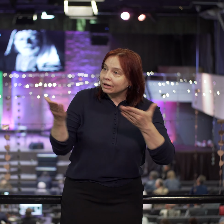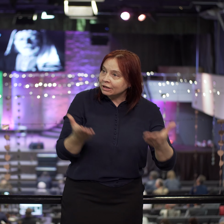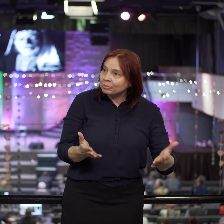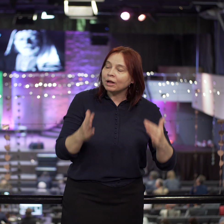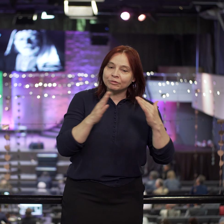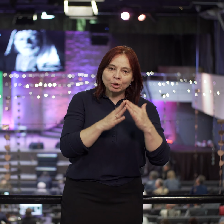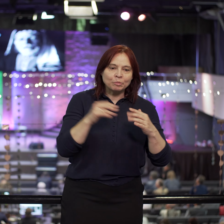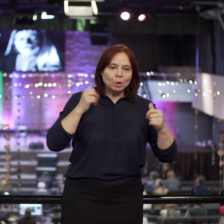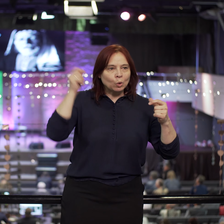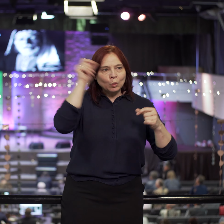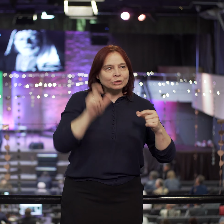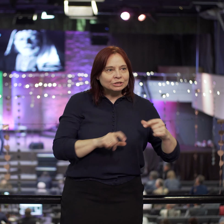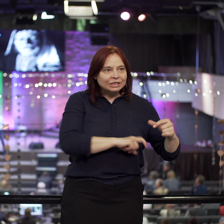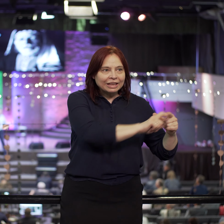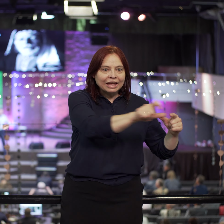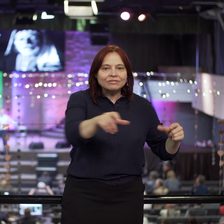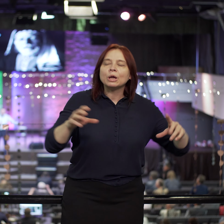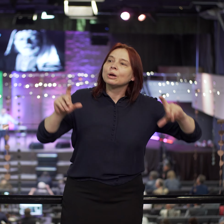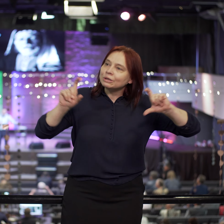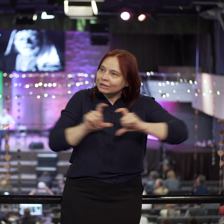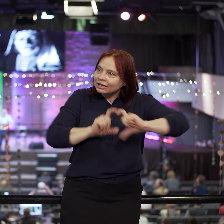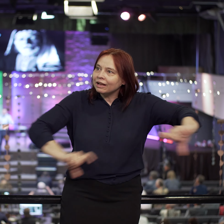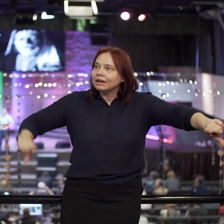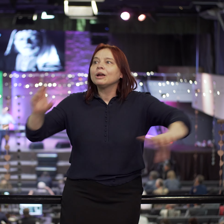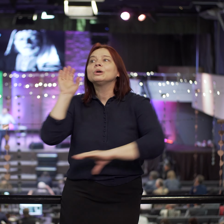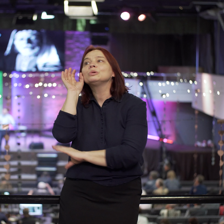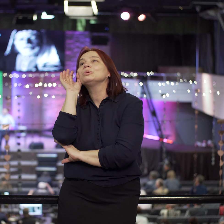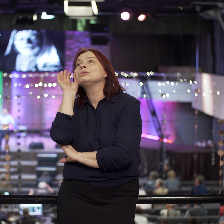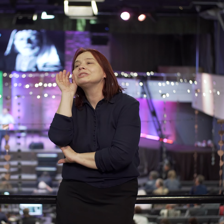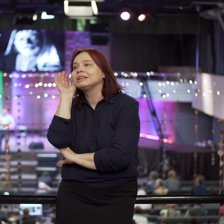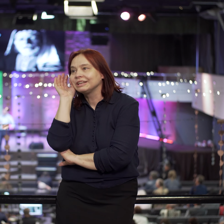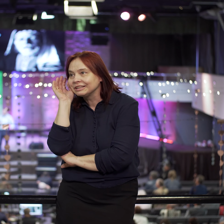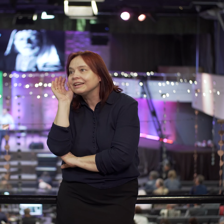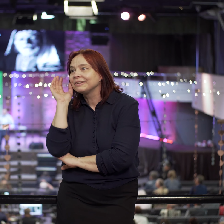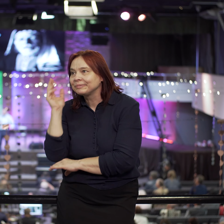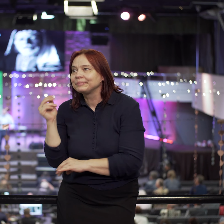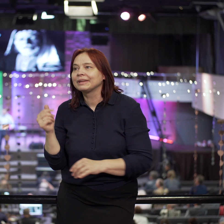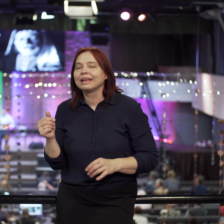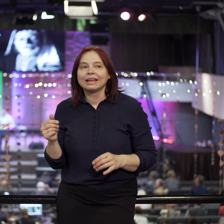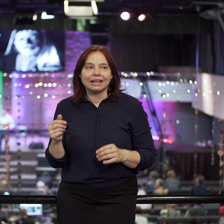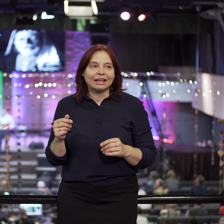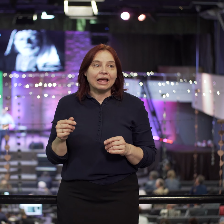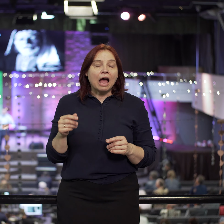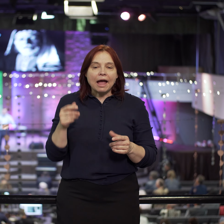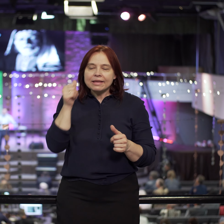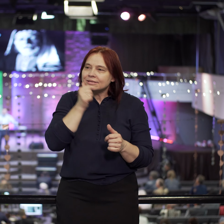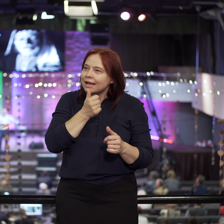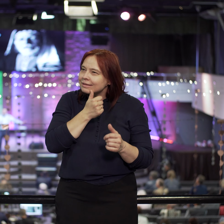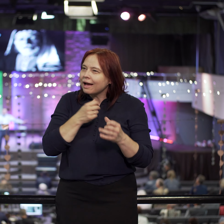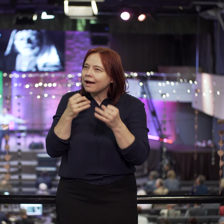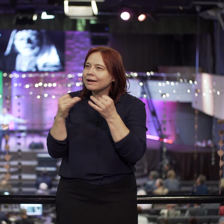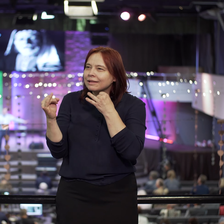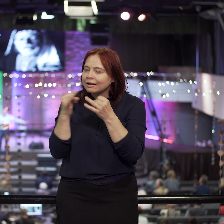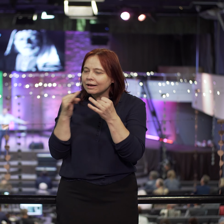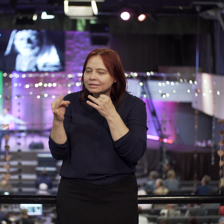слушали. Такая была традиция. Они могли сидеть возле него, либо, если это конфиденциальный разговор, ну так, в некоторых